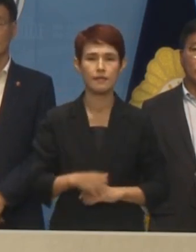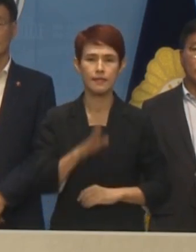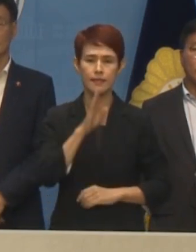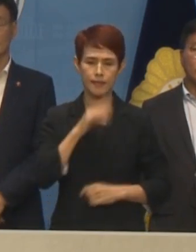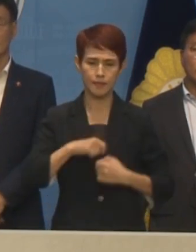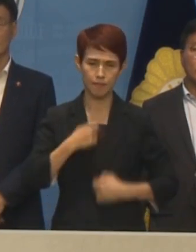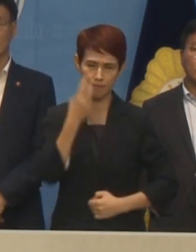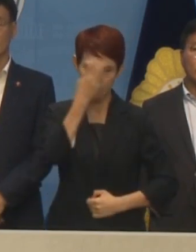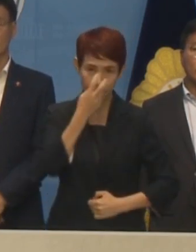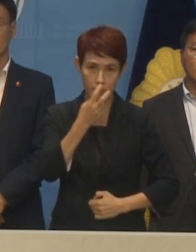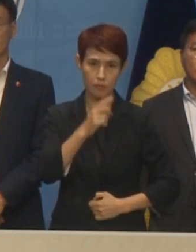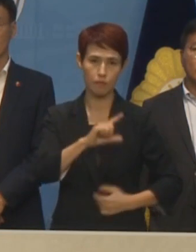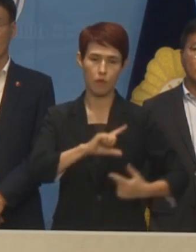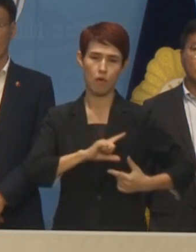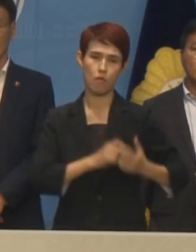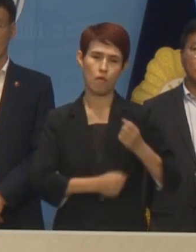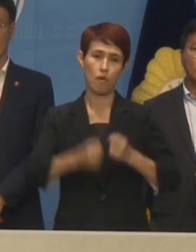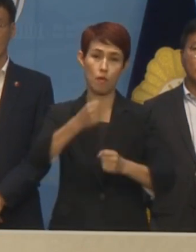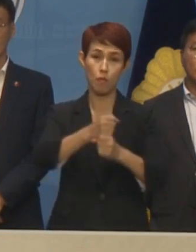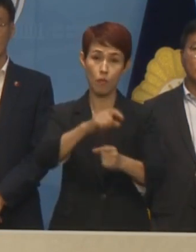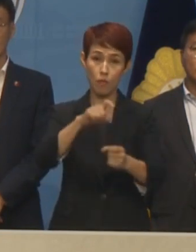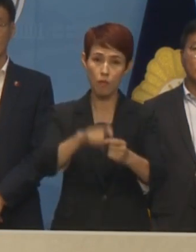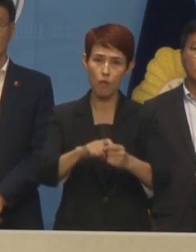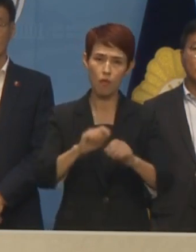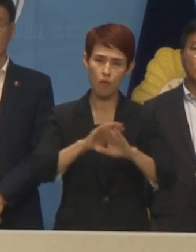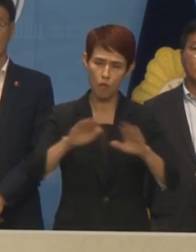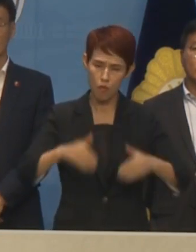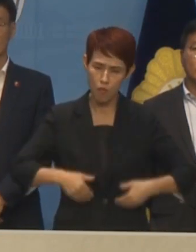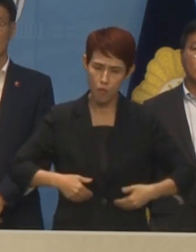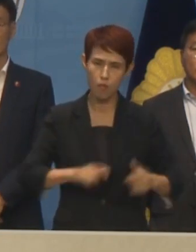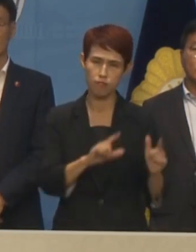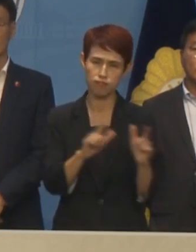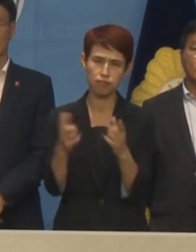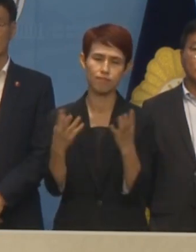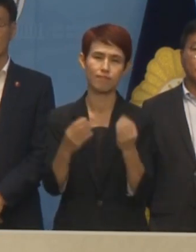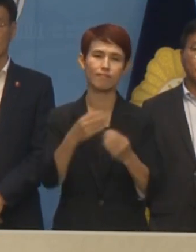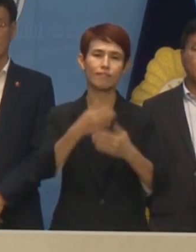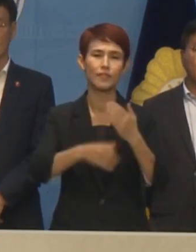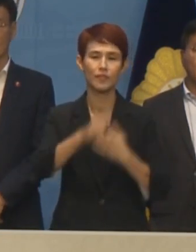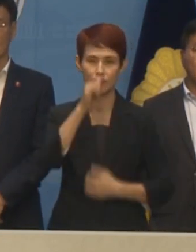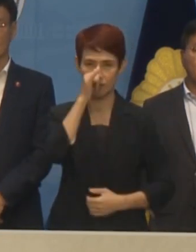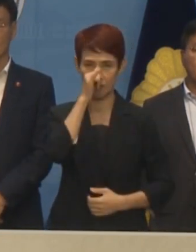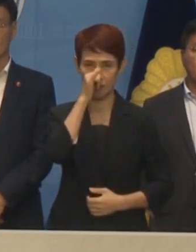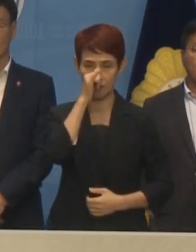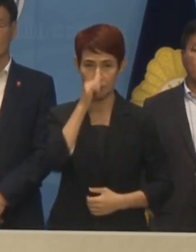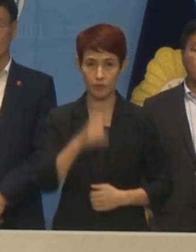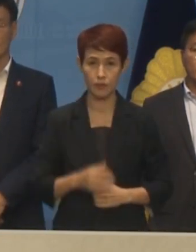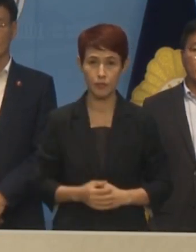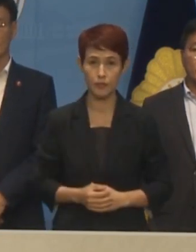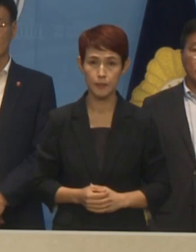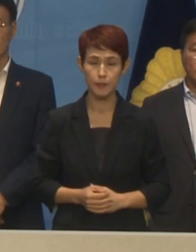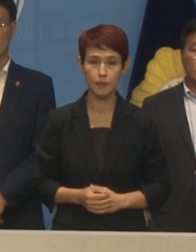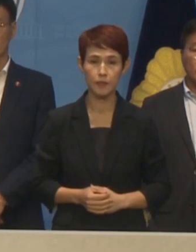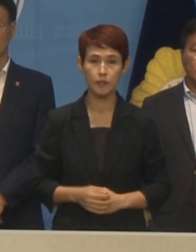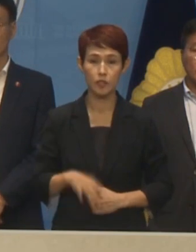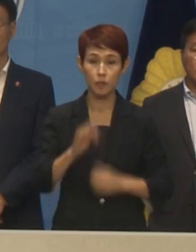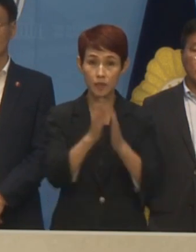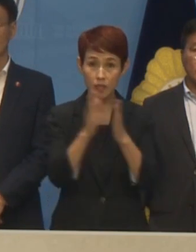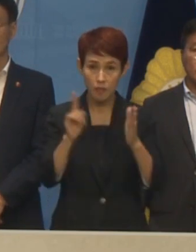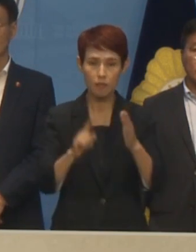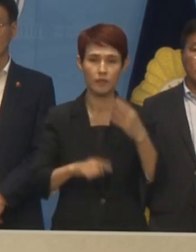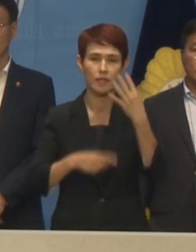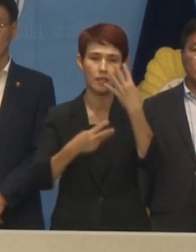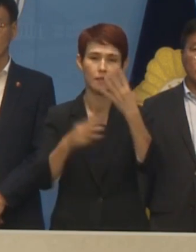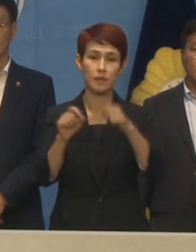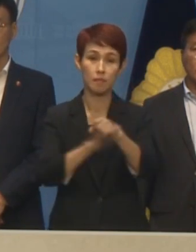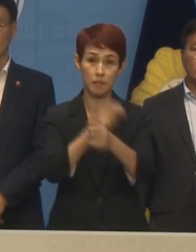진상규명과 명예회복을 위해 해결해야 할 과제가 아직 많이 남아있습니다. 그런 해결 과제의 첫 출발은 바로 4.3 특별법